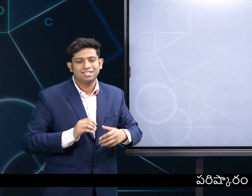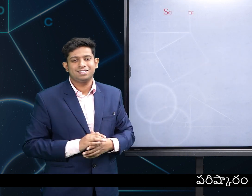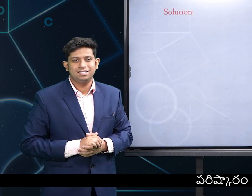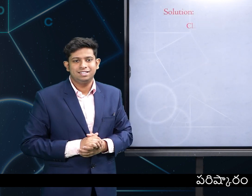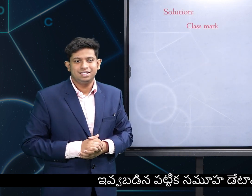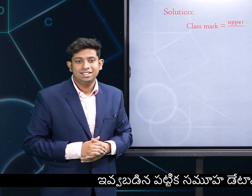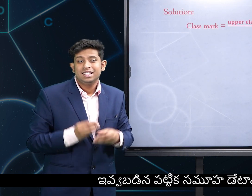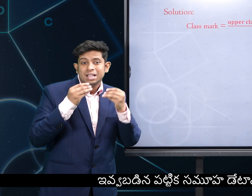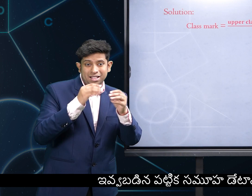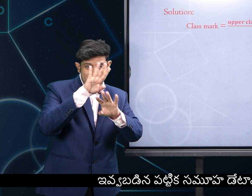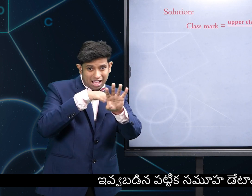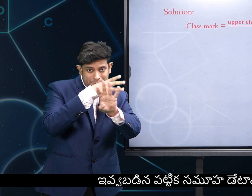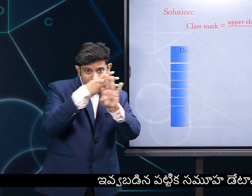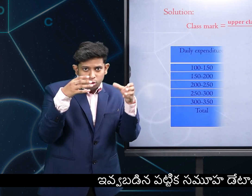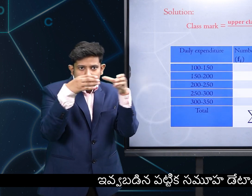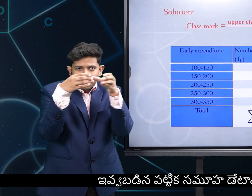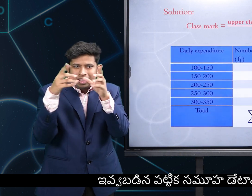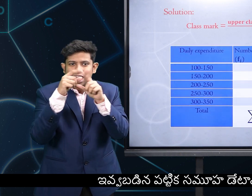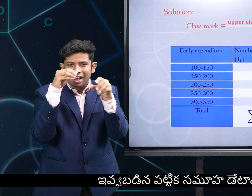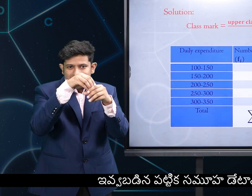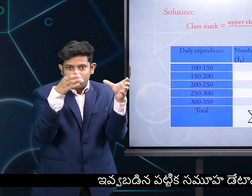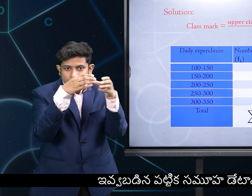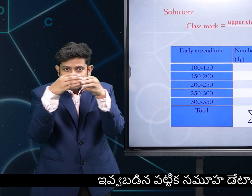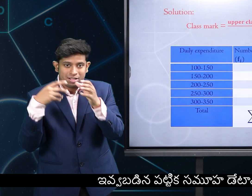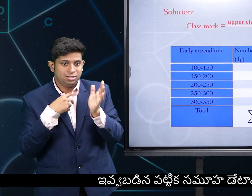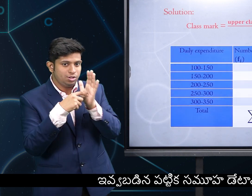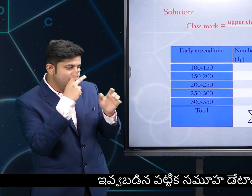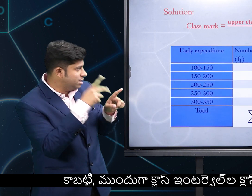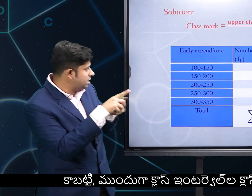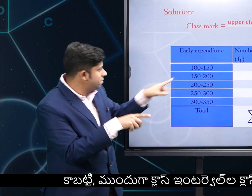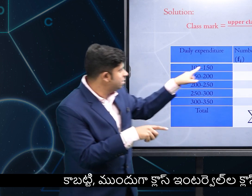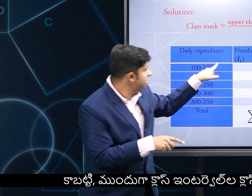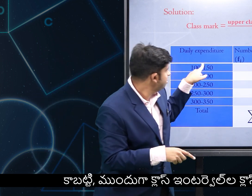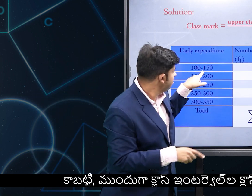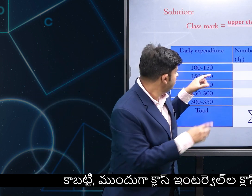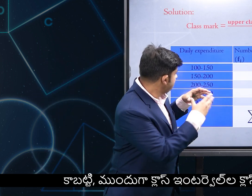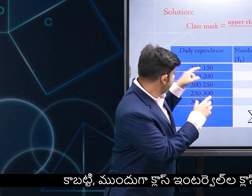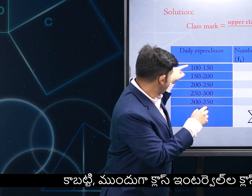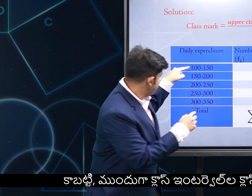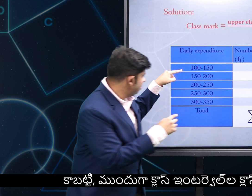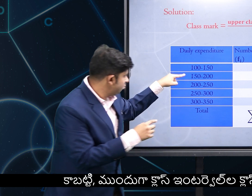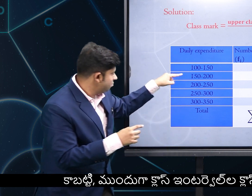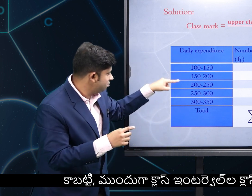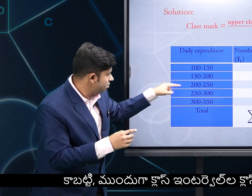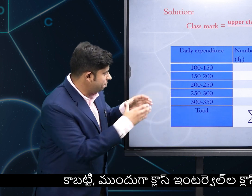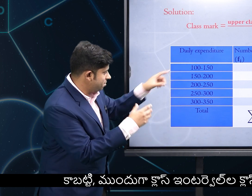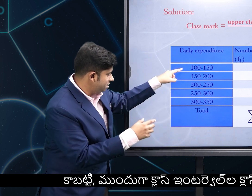పరిష్కారం ఇవ్వబడిన పట్టిక సమూహ డేటాను కలిగి ఉంటుంది. కాబట్టి ముందుగా క్లాస్